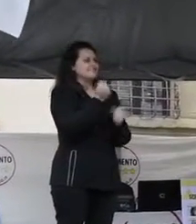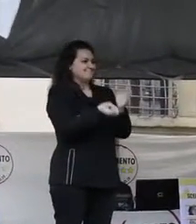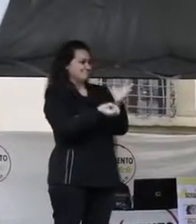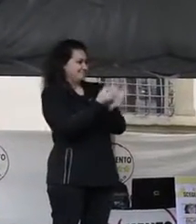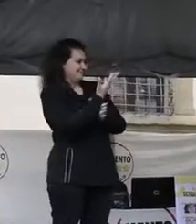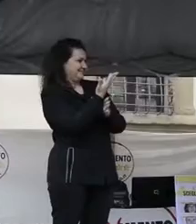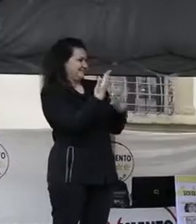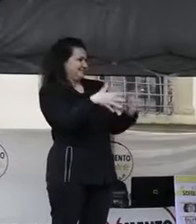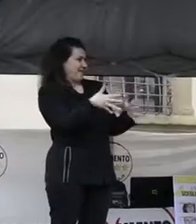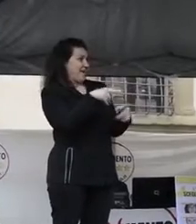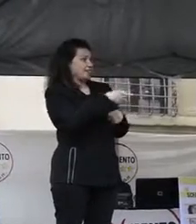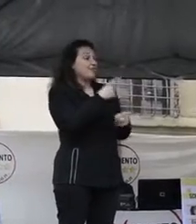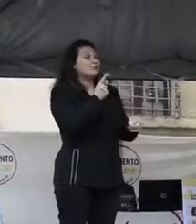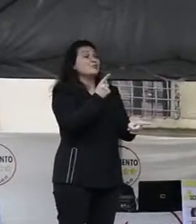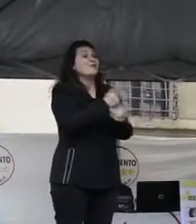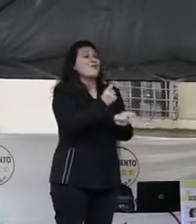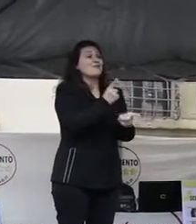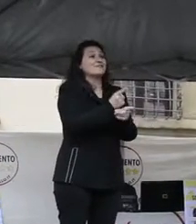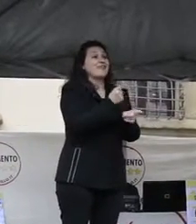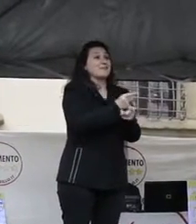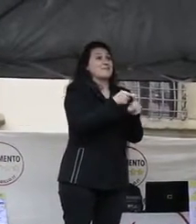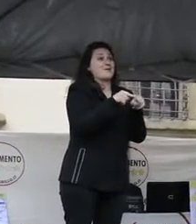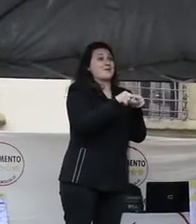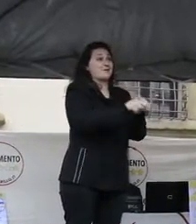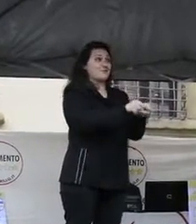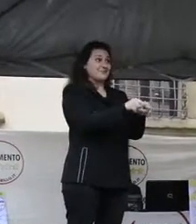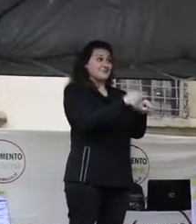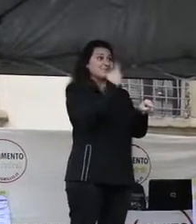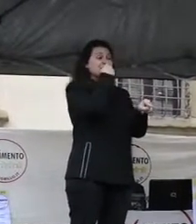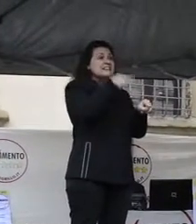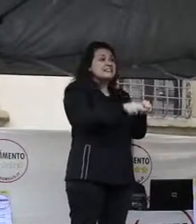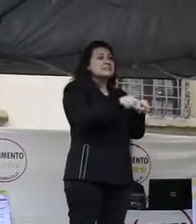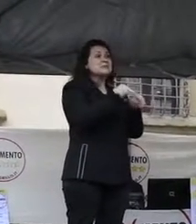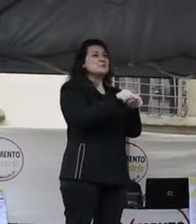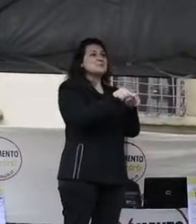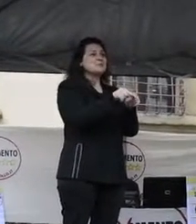e dovrebbero esistere, che sarebbe quella di